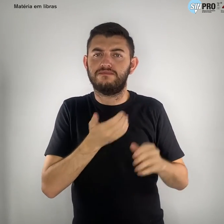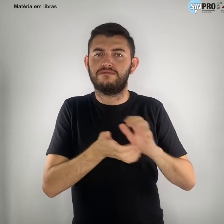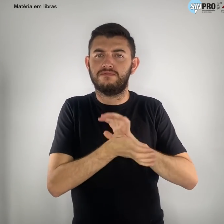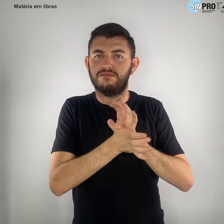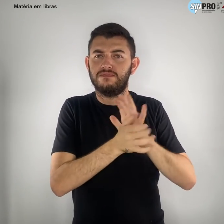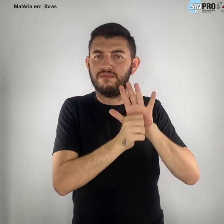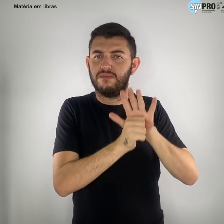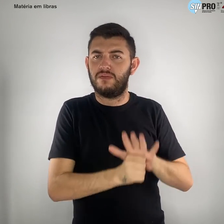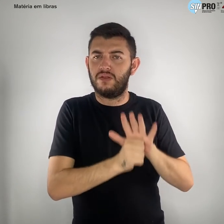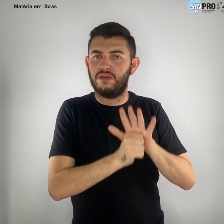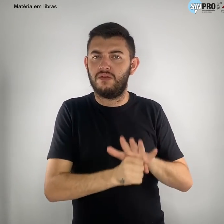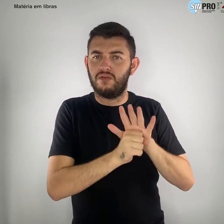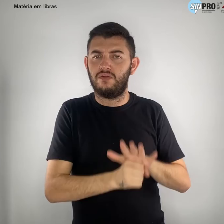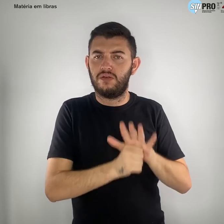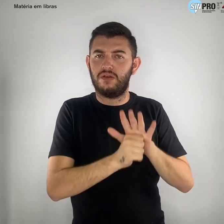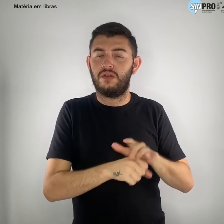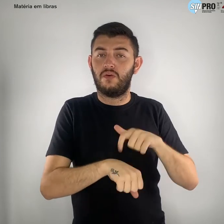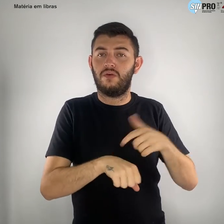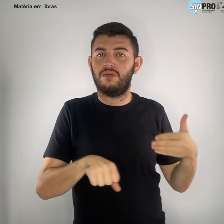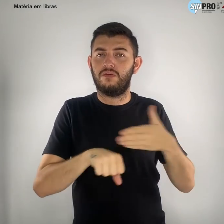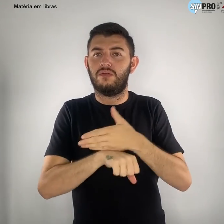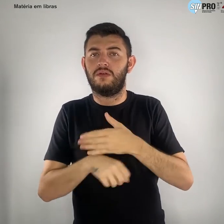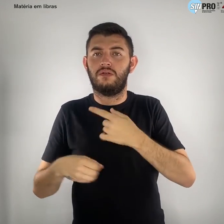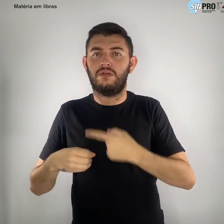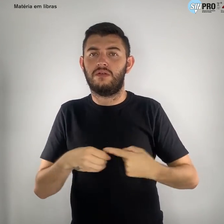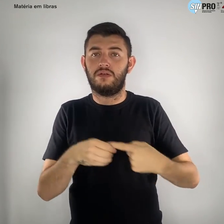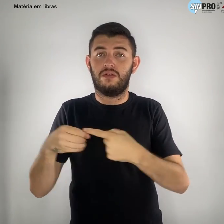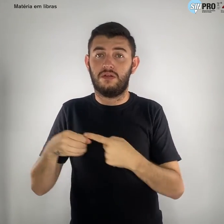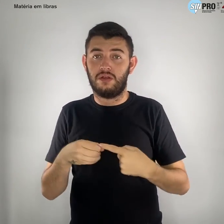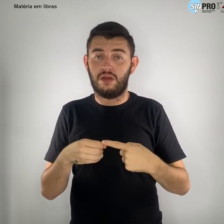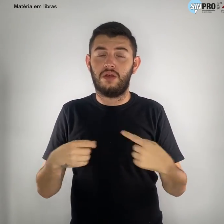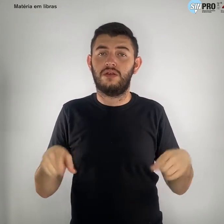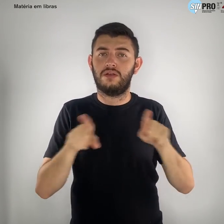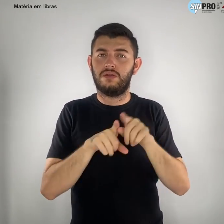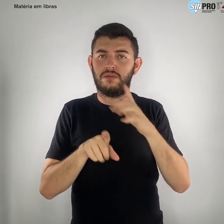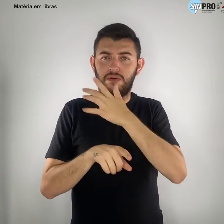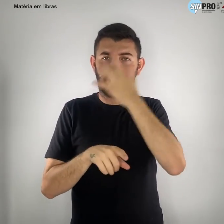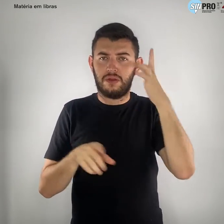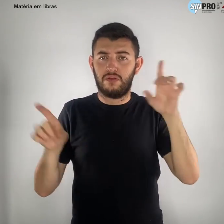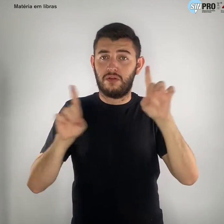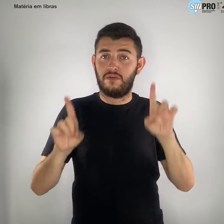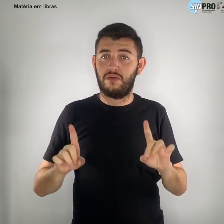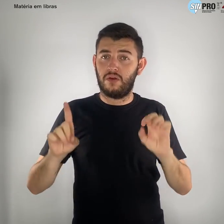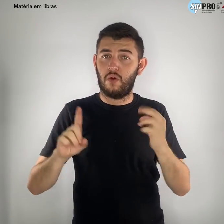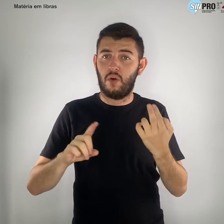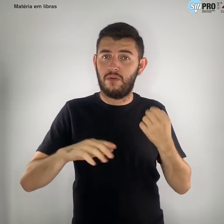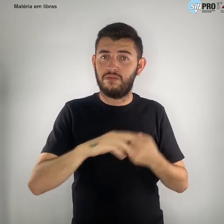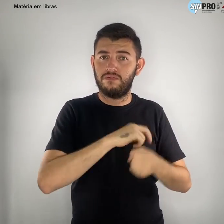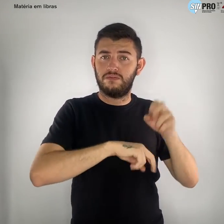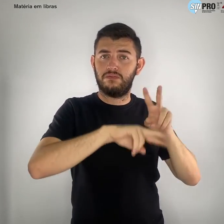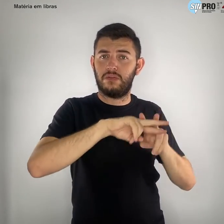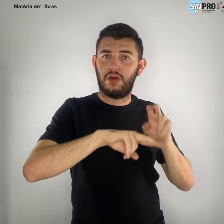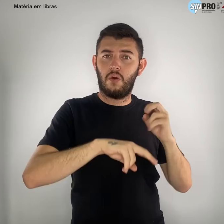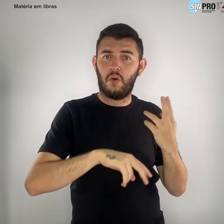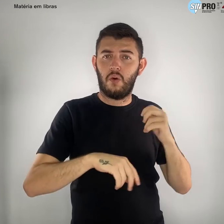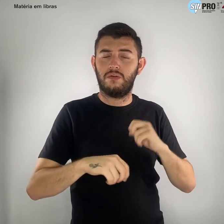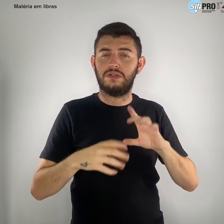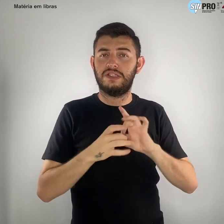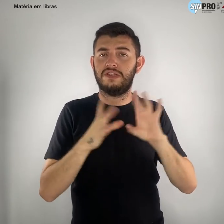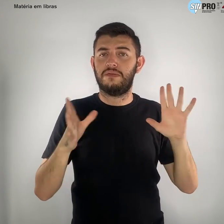das cidades, pessoas com deficiência e privadas de liberdade. Para